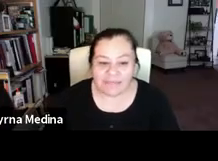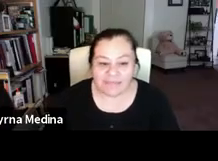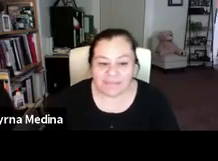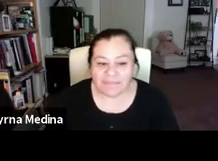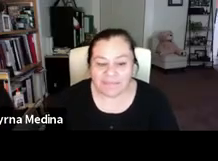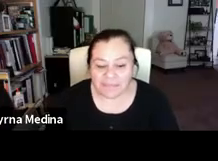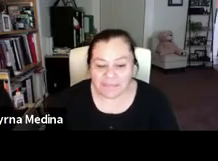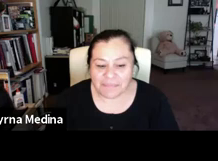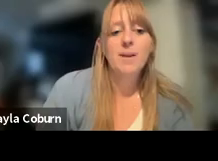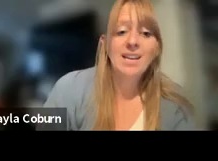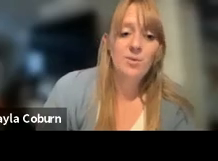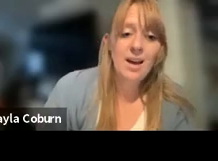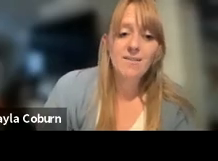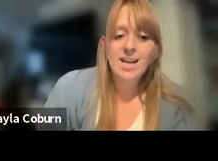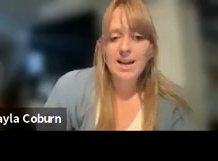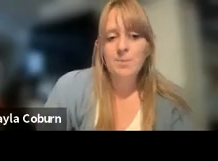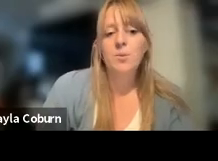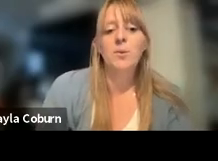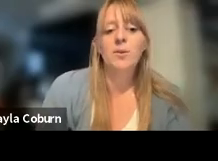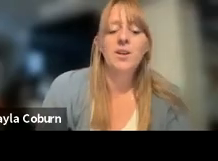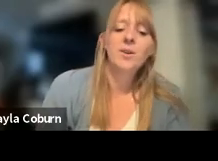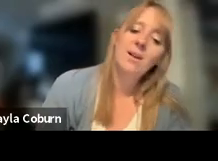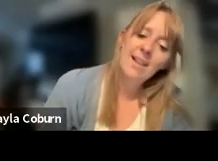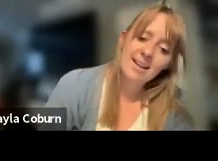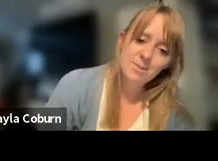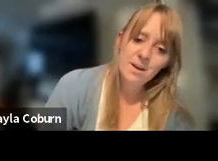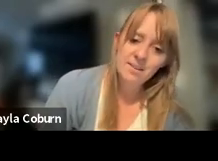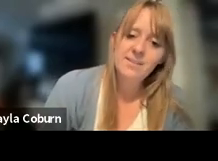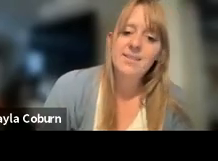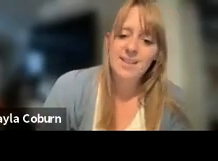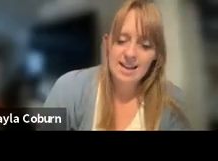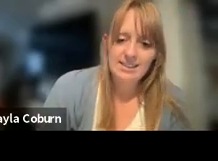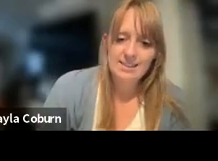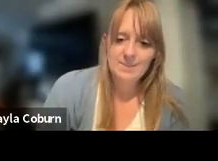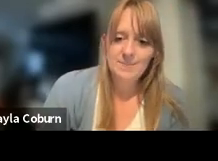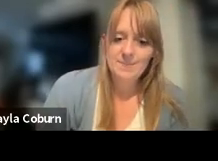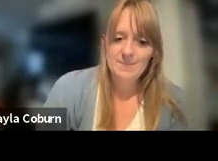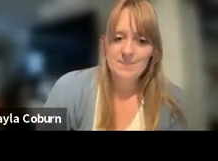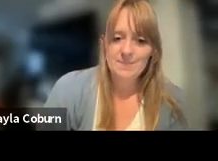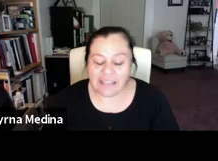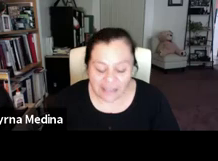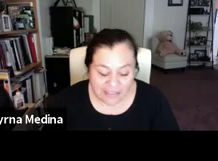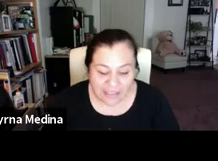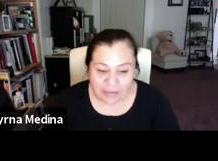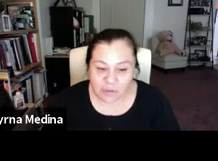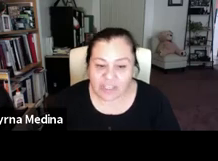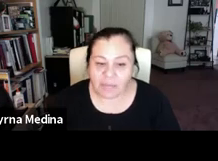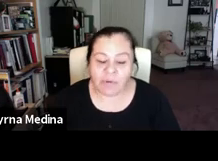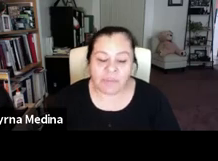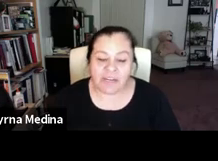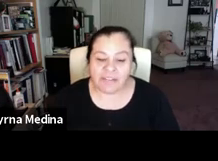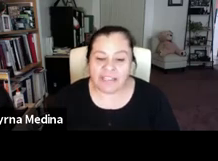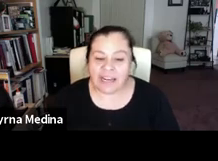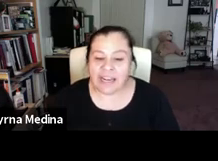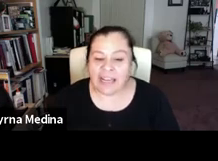adaptadas. And then if we have time, we'll review last month's signs. Y si tenemos tiempo,